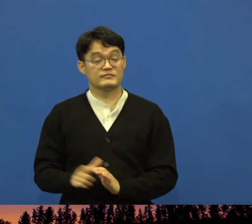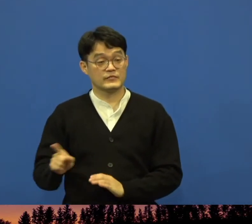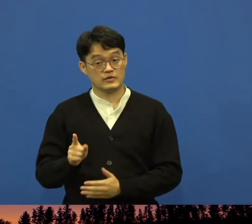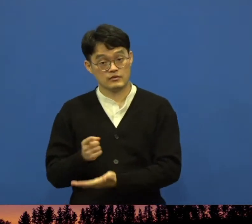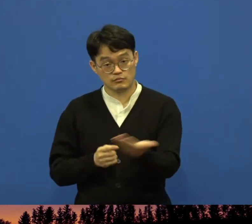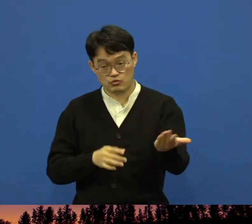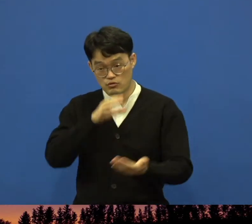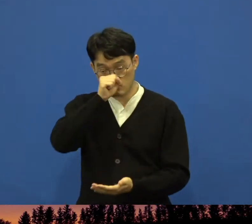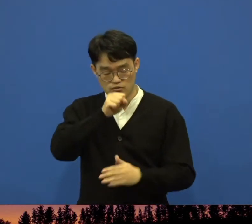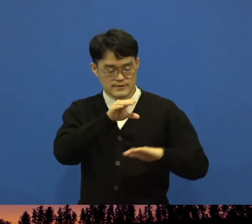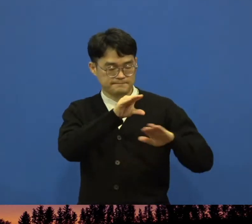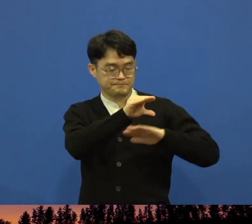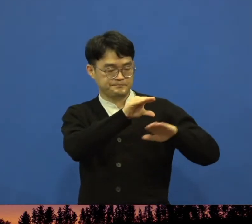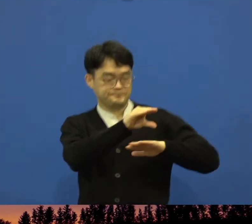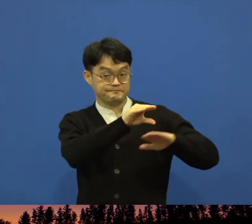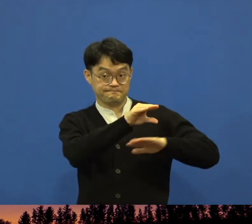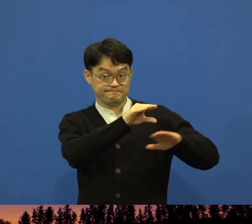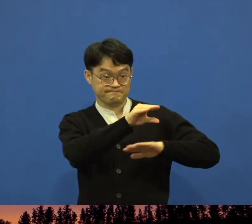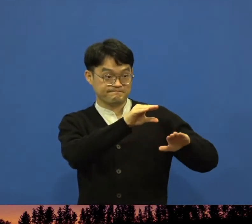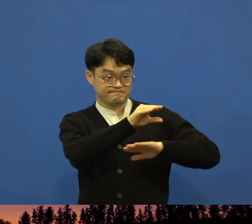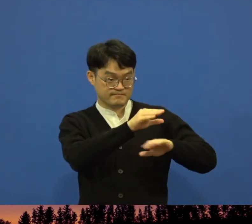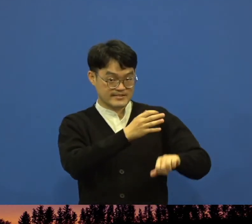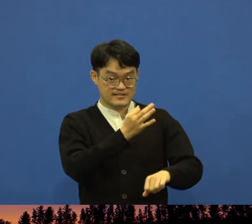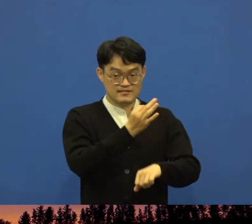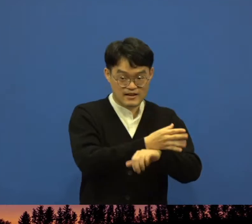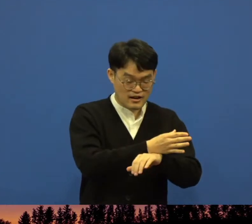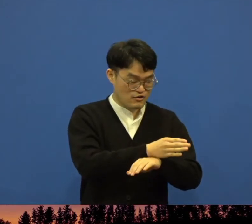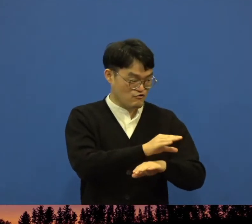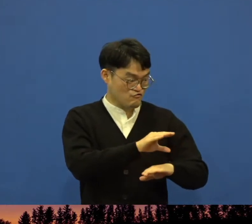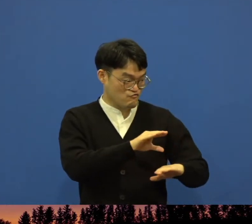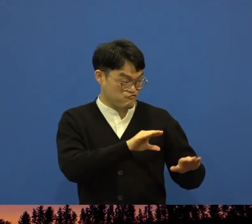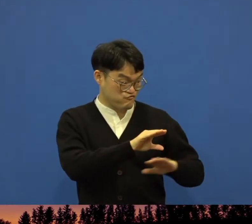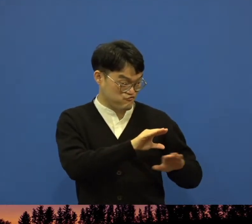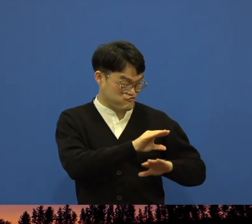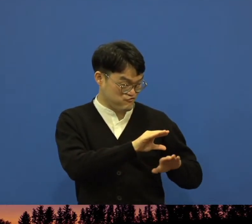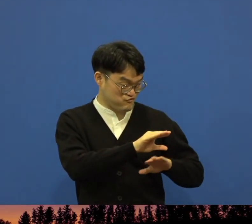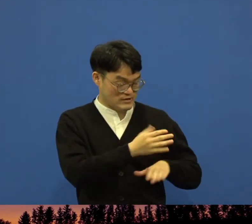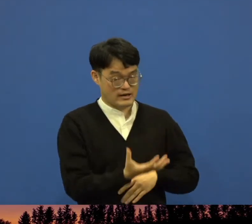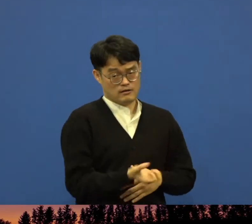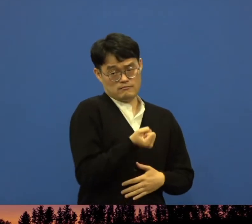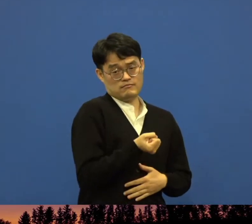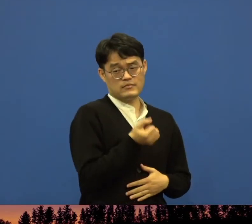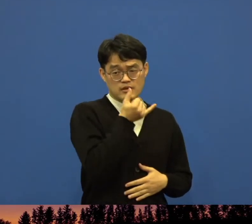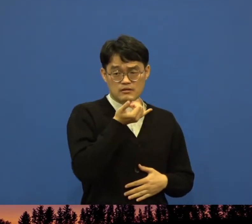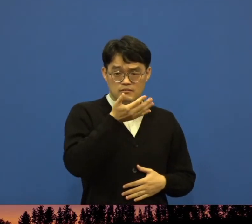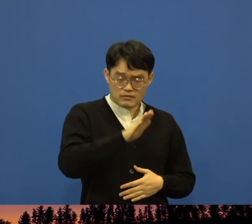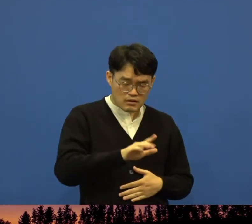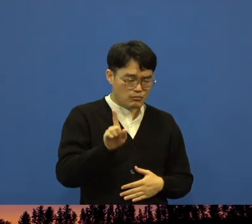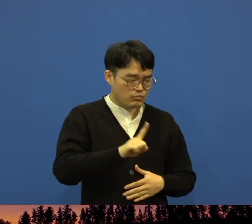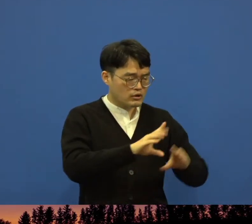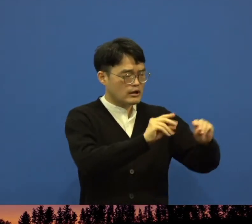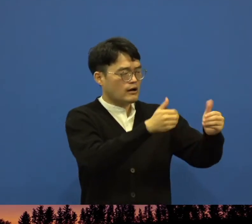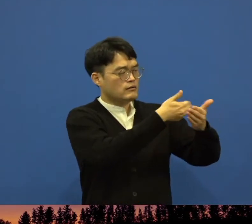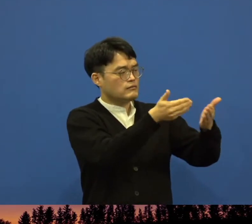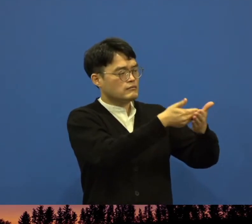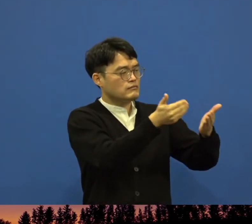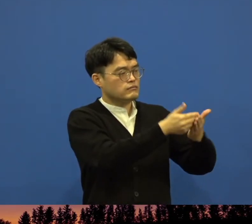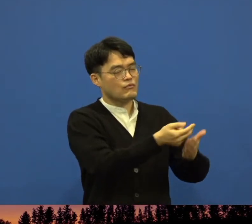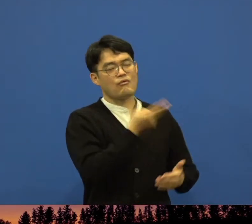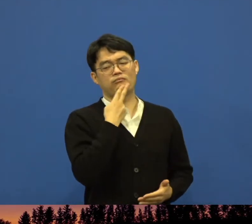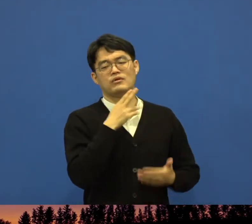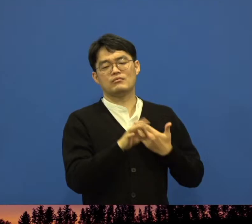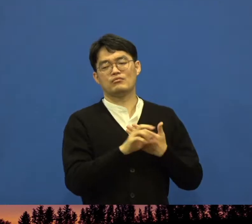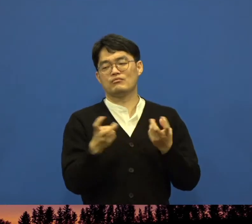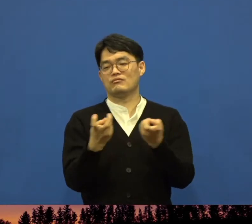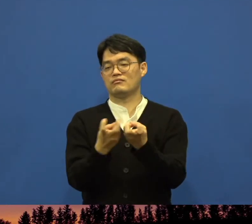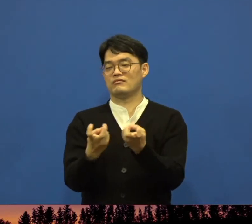자동차가 있으면 뭐예요, 그죠? 성능이 한번 좋은 자동차라도 지도가 없으면 소리가 없죠. 지도가